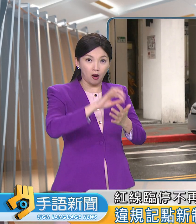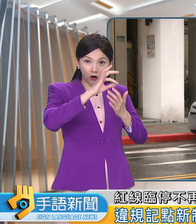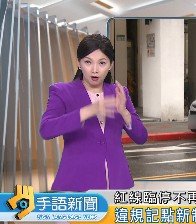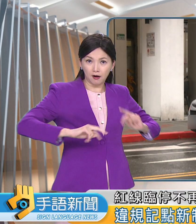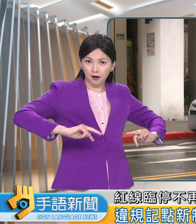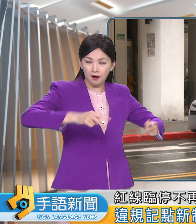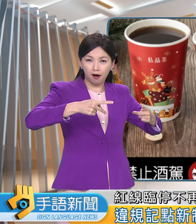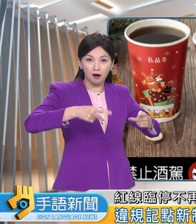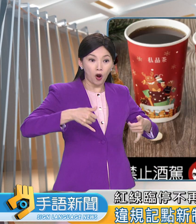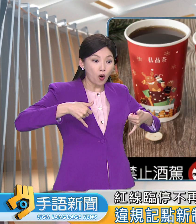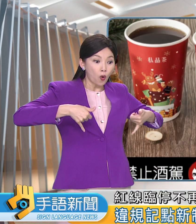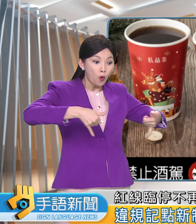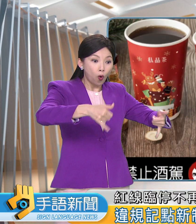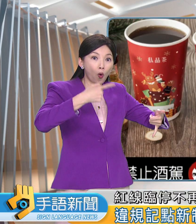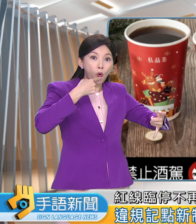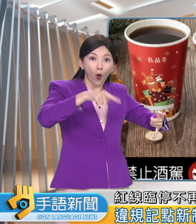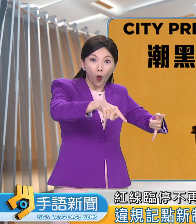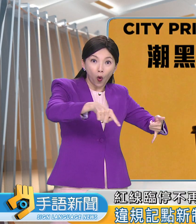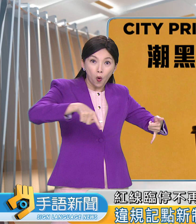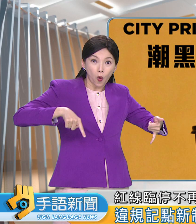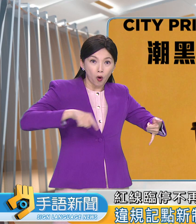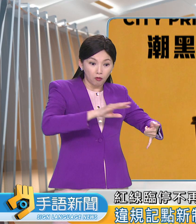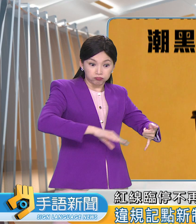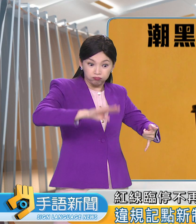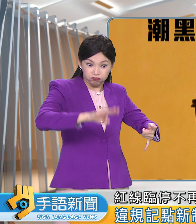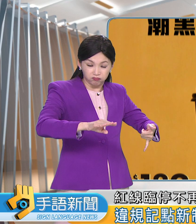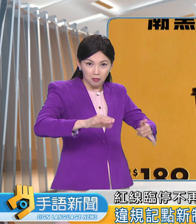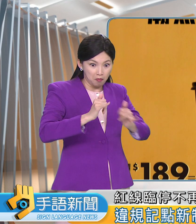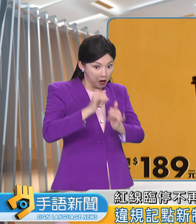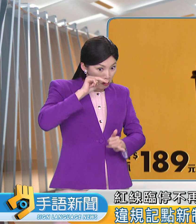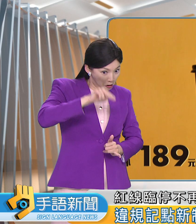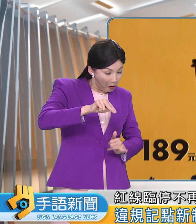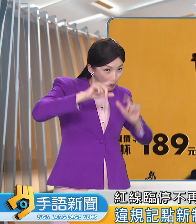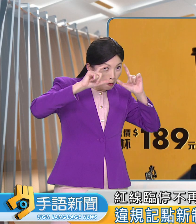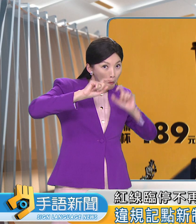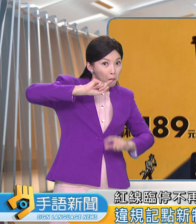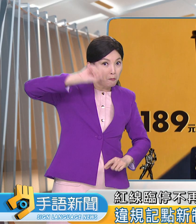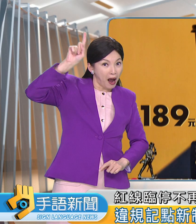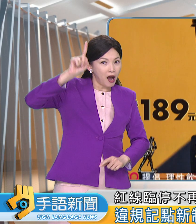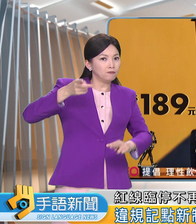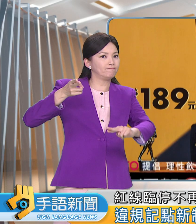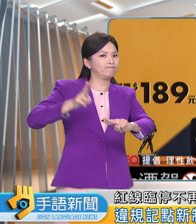临停，不再开放民众来检举。